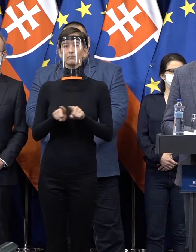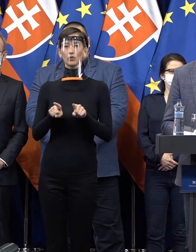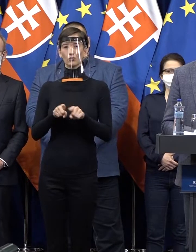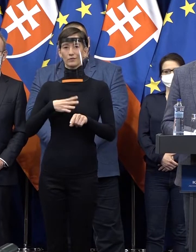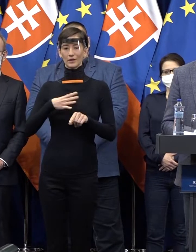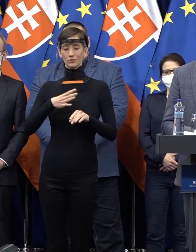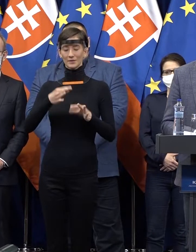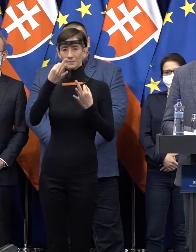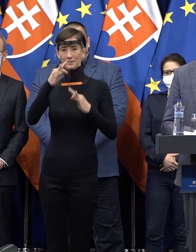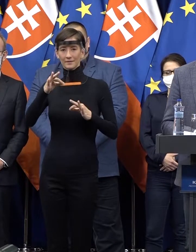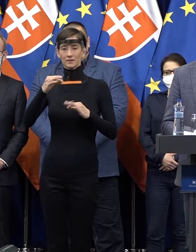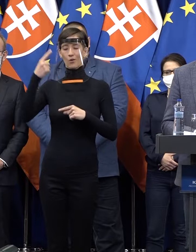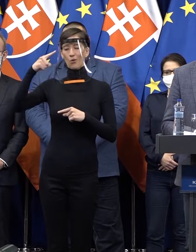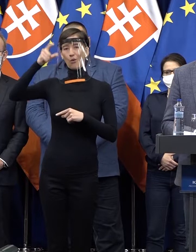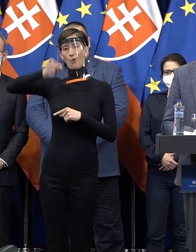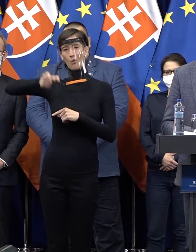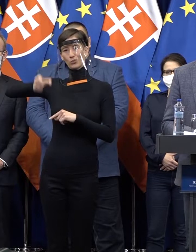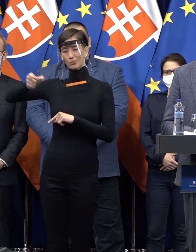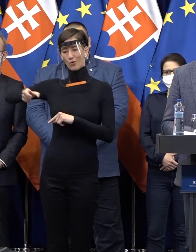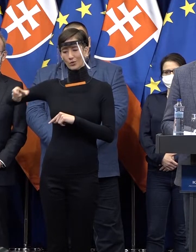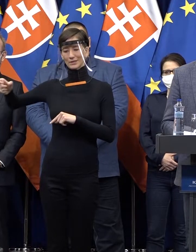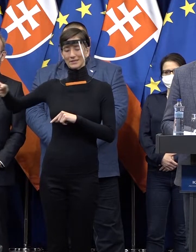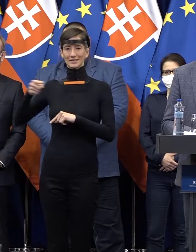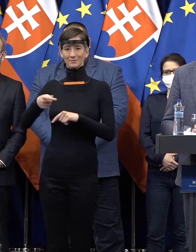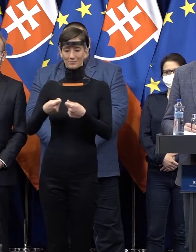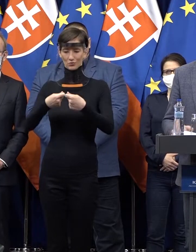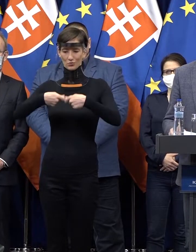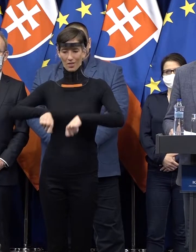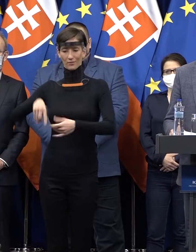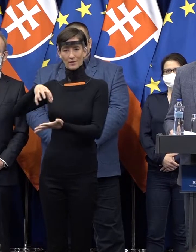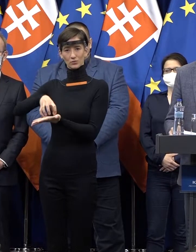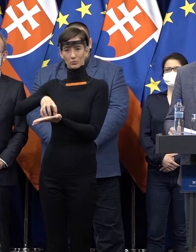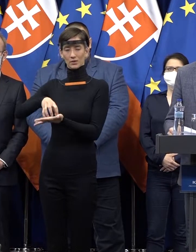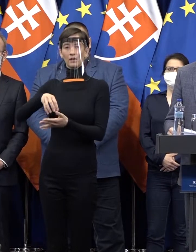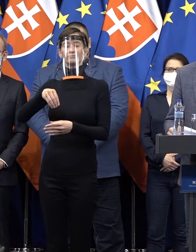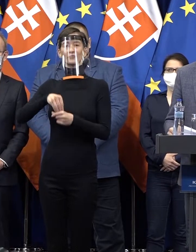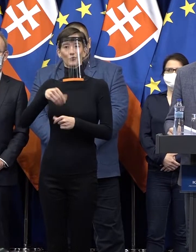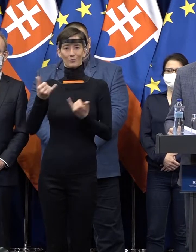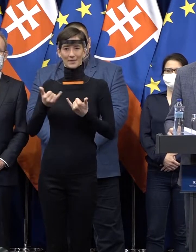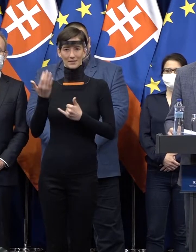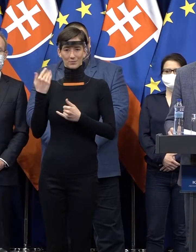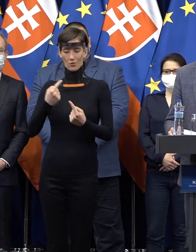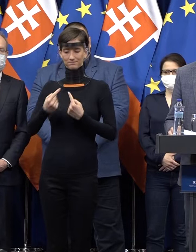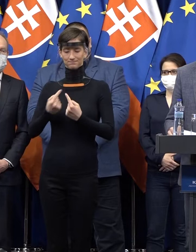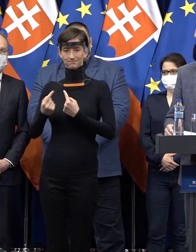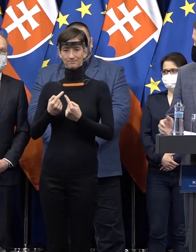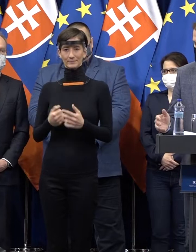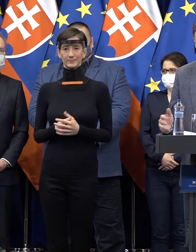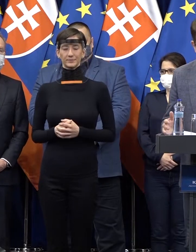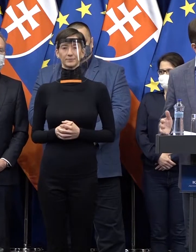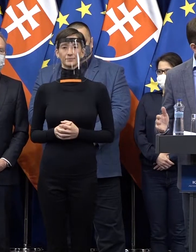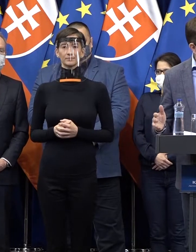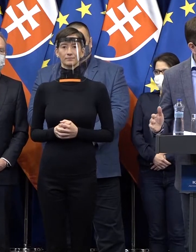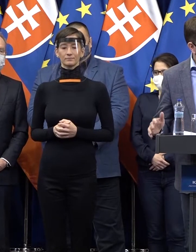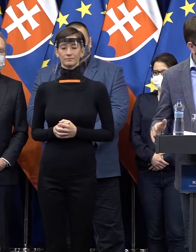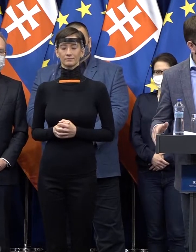všetkých odborníkov, všetkých členov tohto konzília, ktoré dnes rokovalo. Nech sa páči, pán premiér, máte slovo.